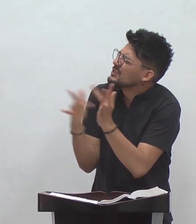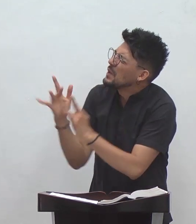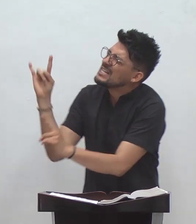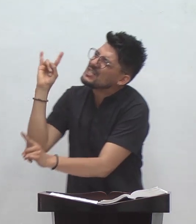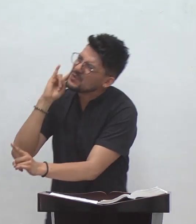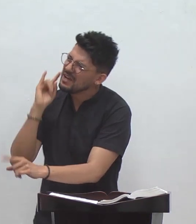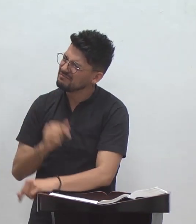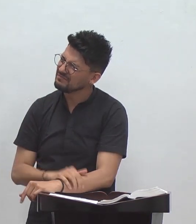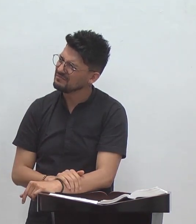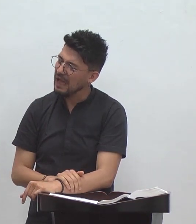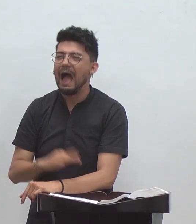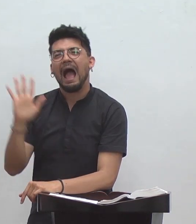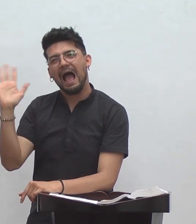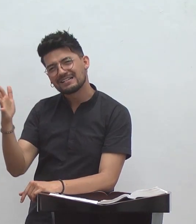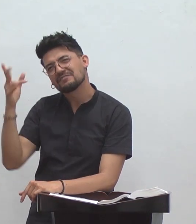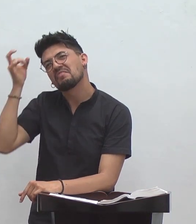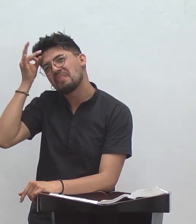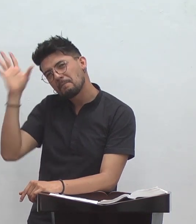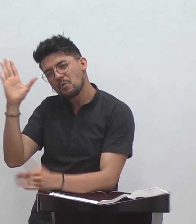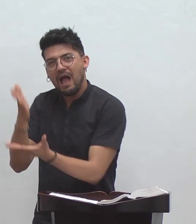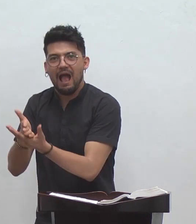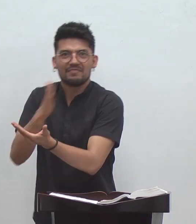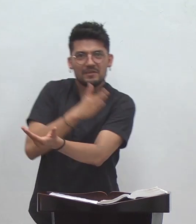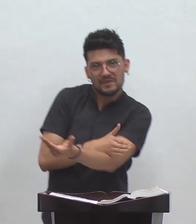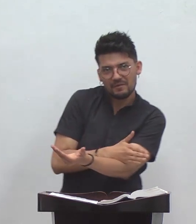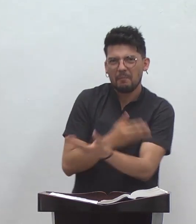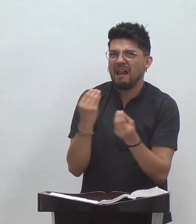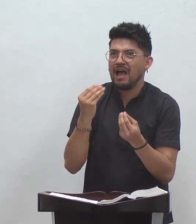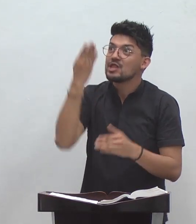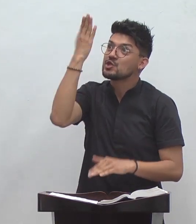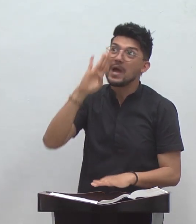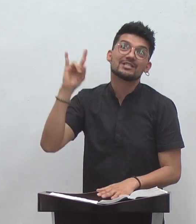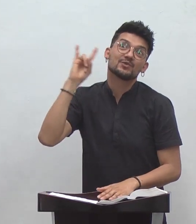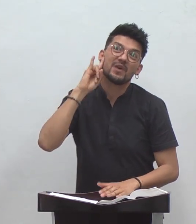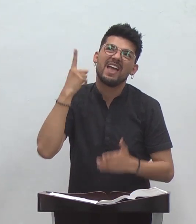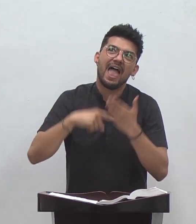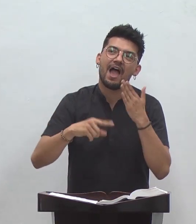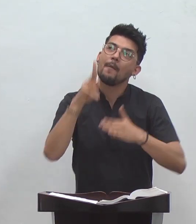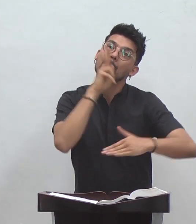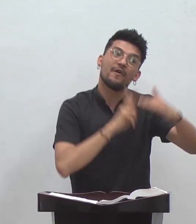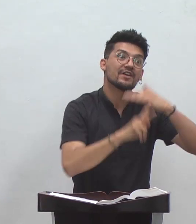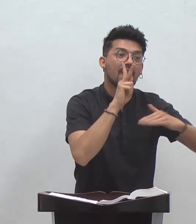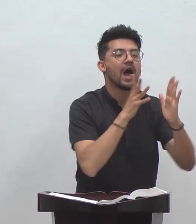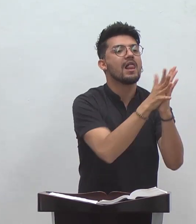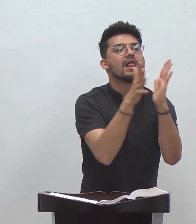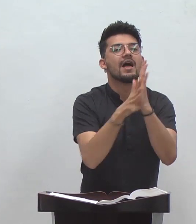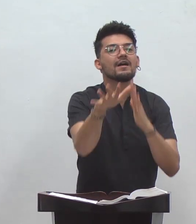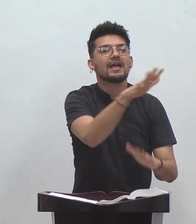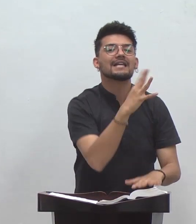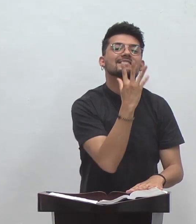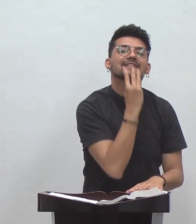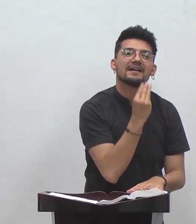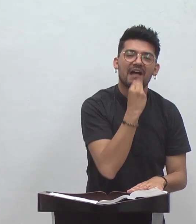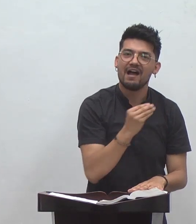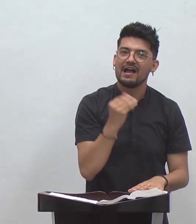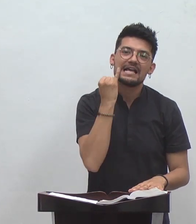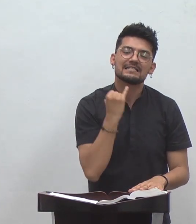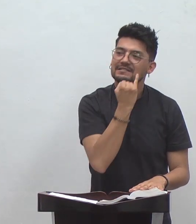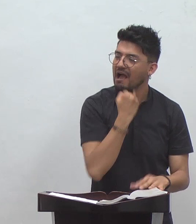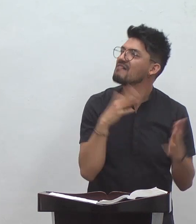¿Para qué? ¿Por qué es importante? Y comprendo, en el Antiguo Testamento escuchábamos a los profetas hablar